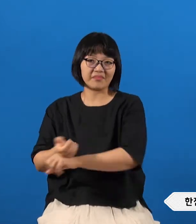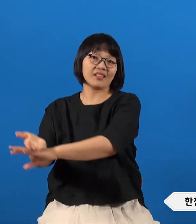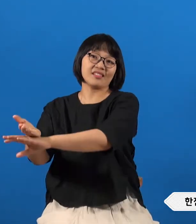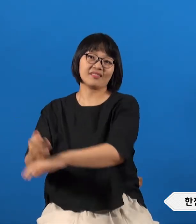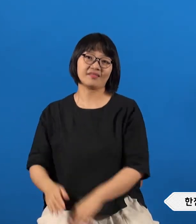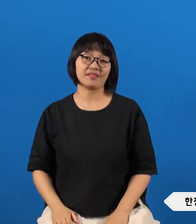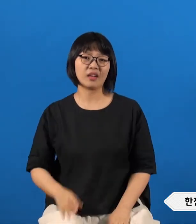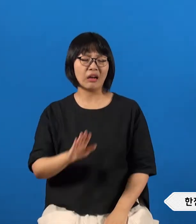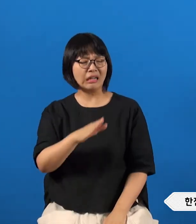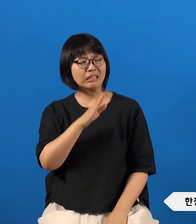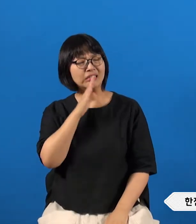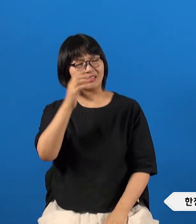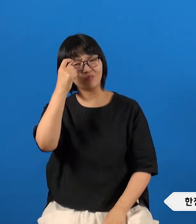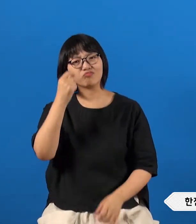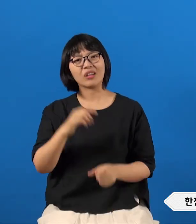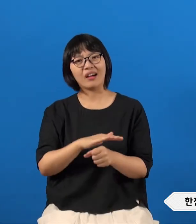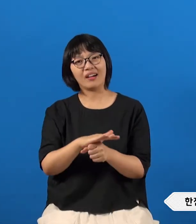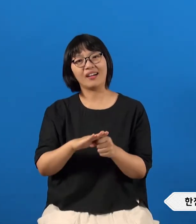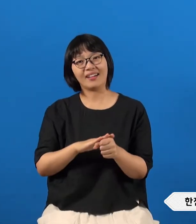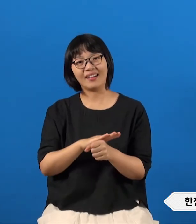여러분, 얼마나 불쌍한 사람입니까?